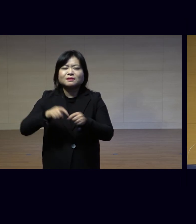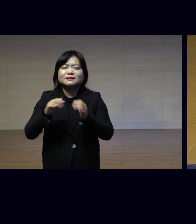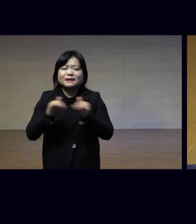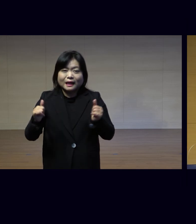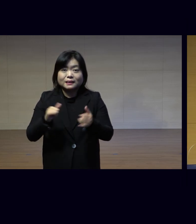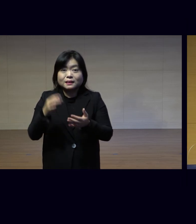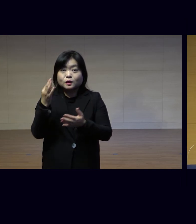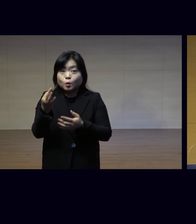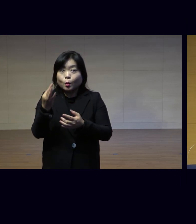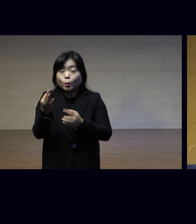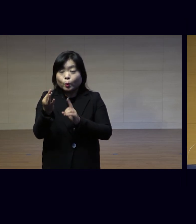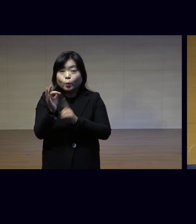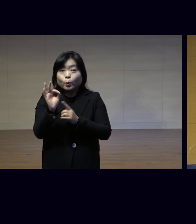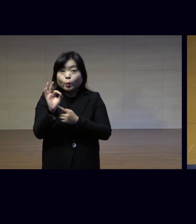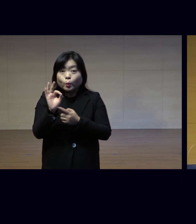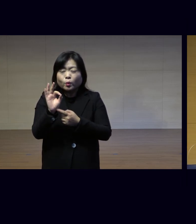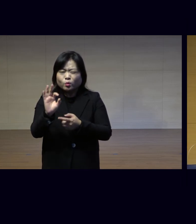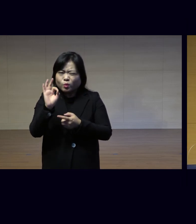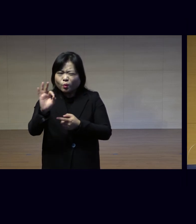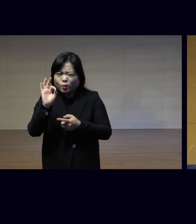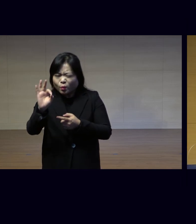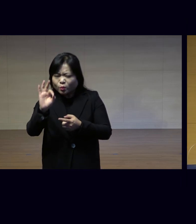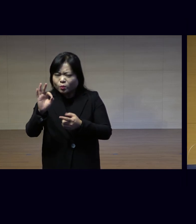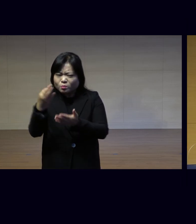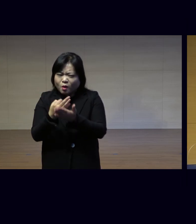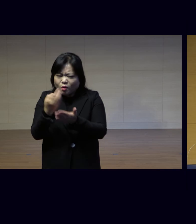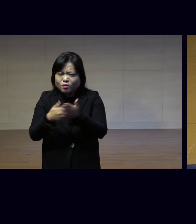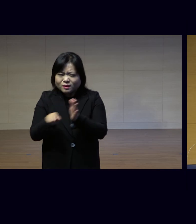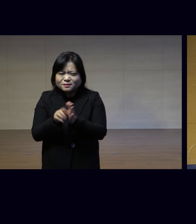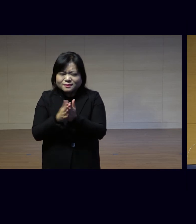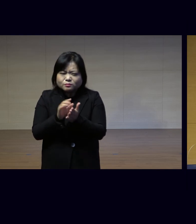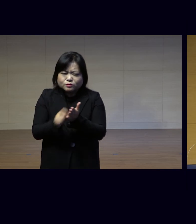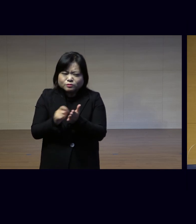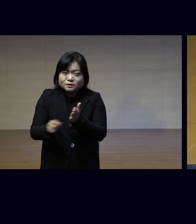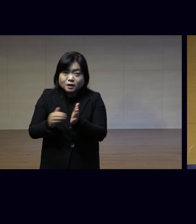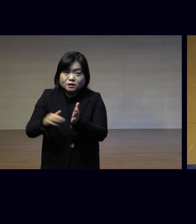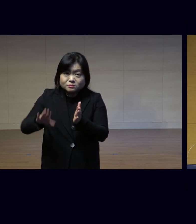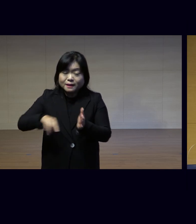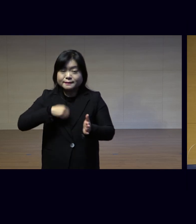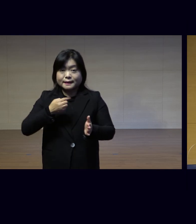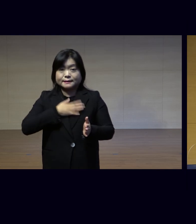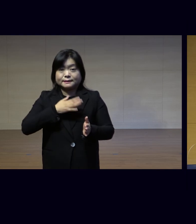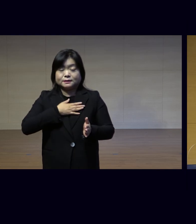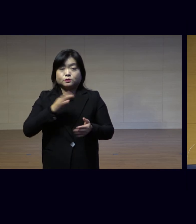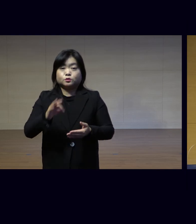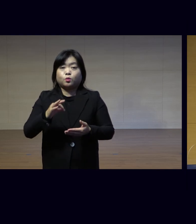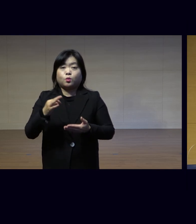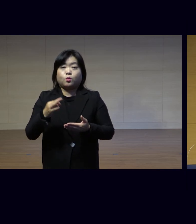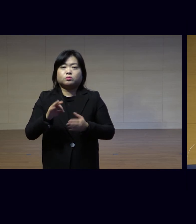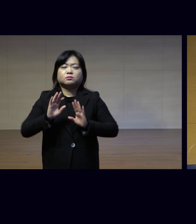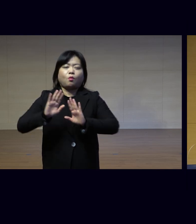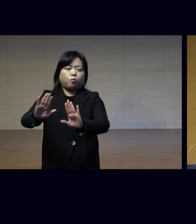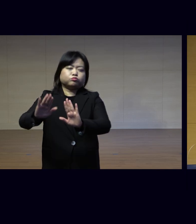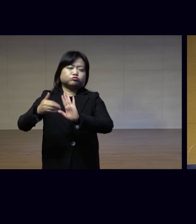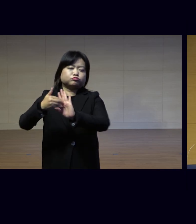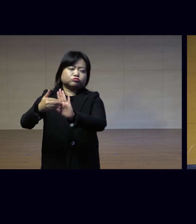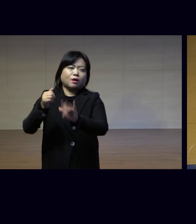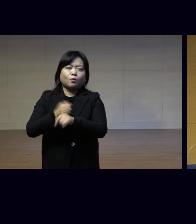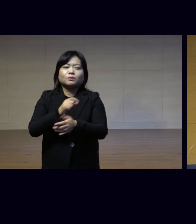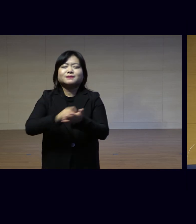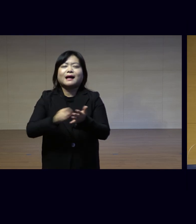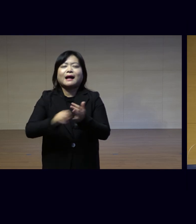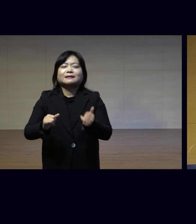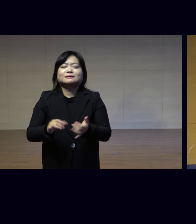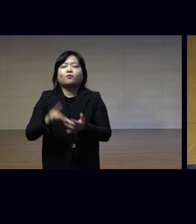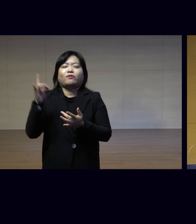그렇게 돈 하는 작품을 쓰는데 정작 자기 자신은 돈을 마다하고 작가를